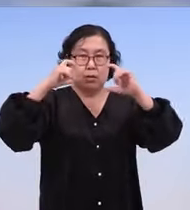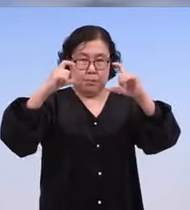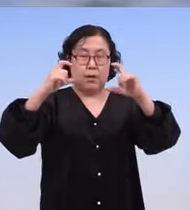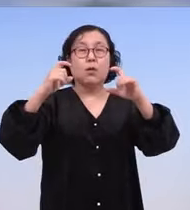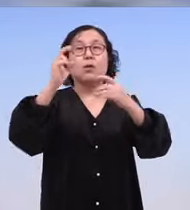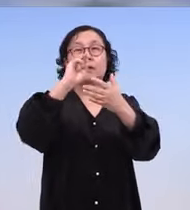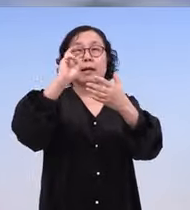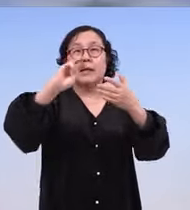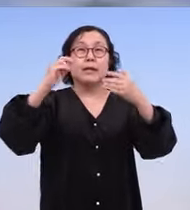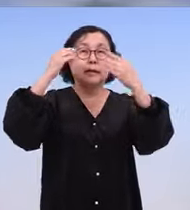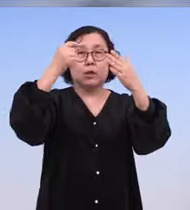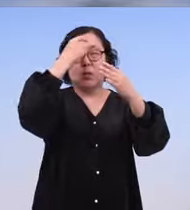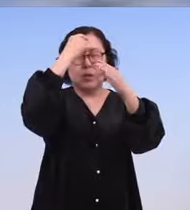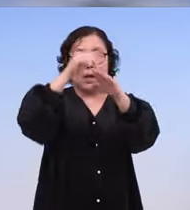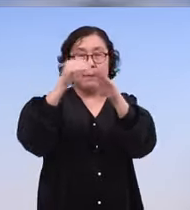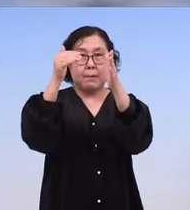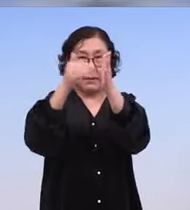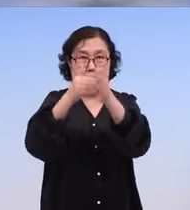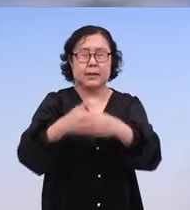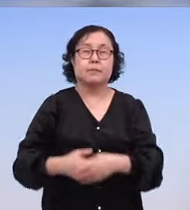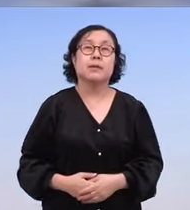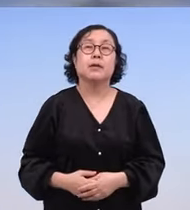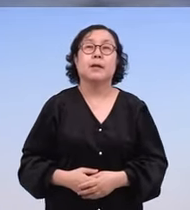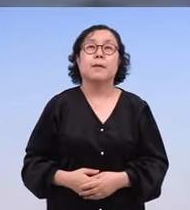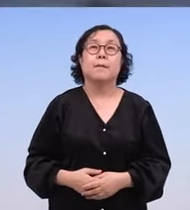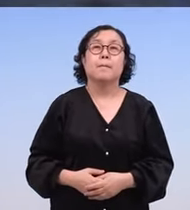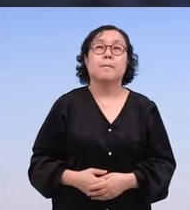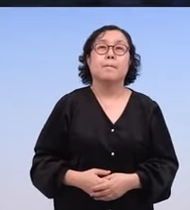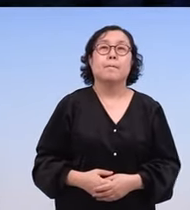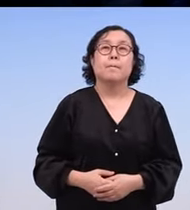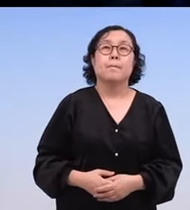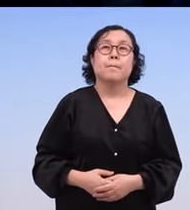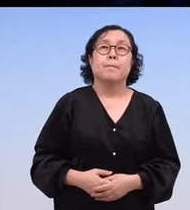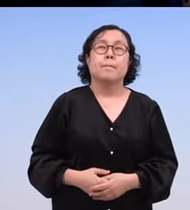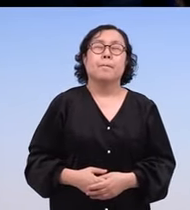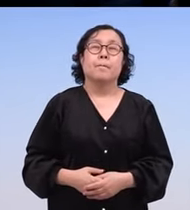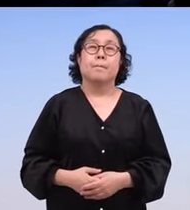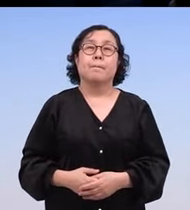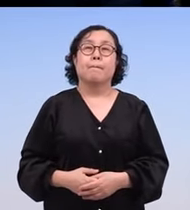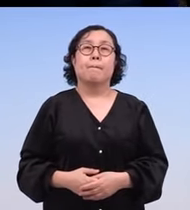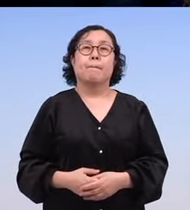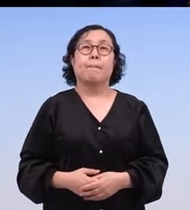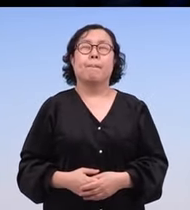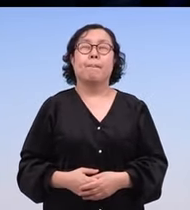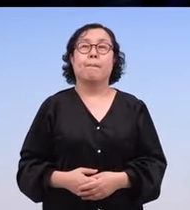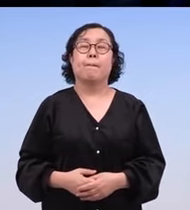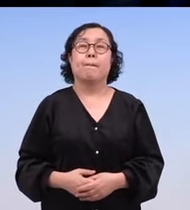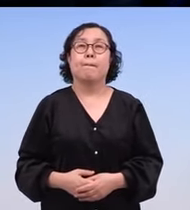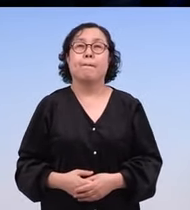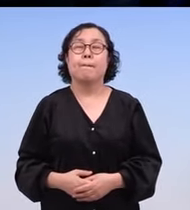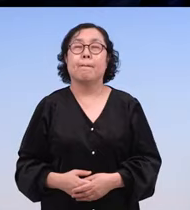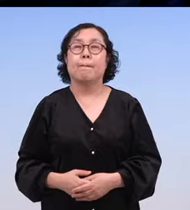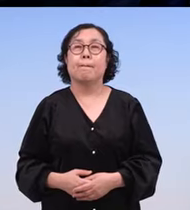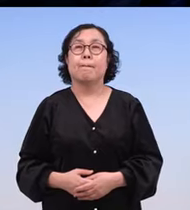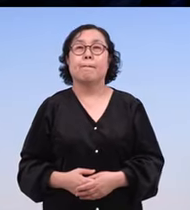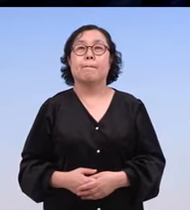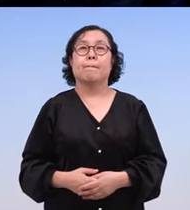선포하면서 그렇게 찬양을 드리고 예배를 마무리하겠습니다. 주를 앙모하는 자.